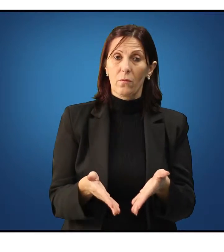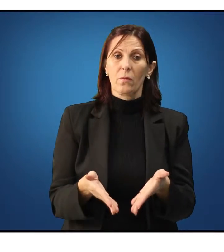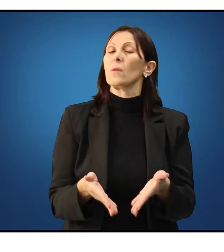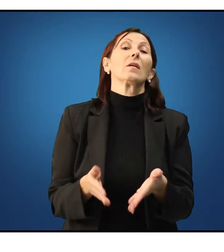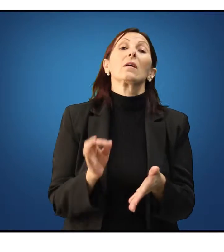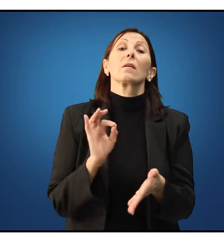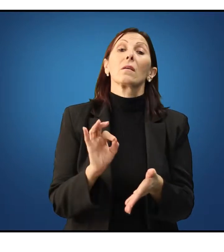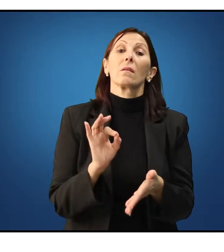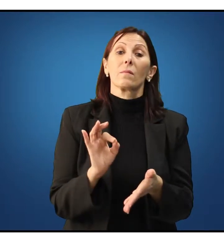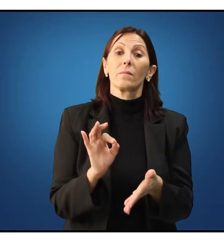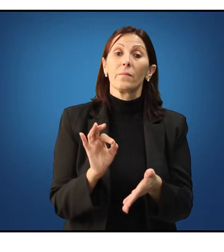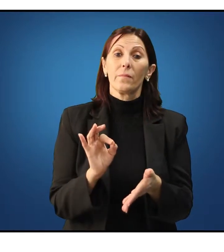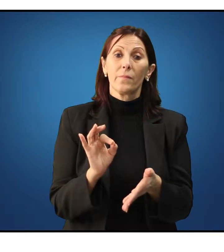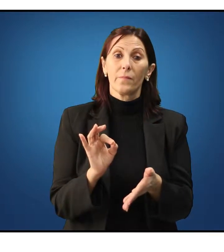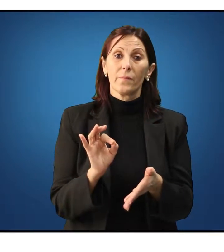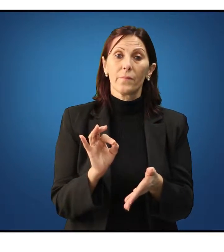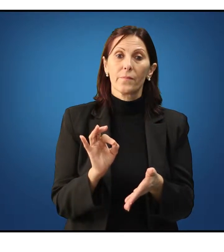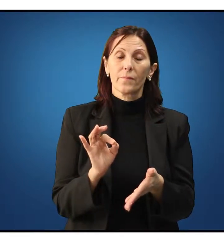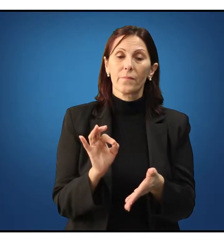que